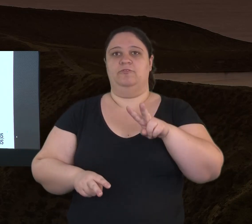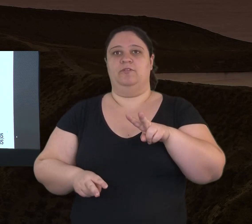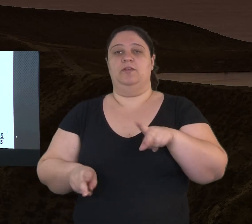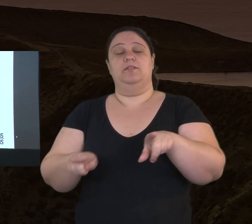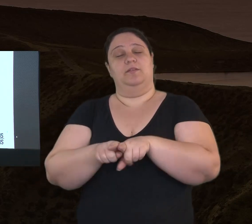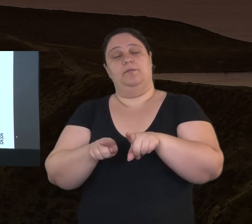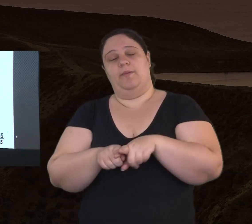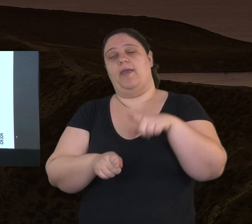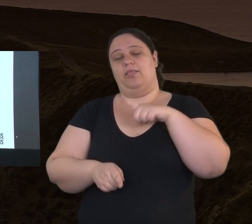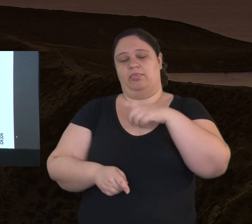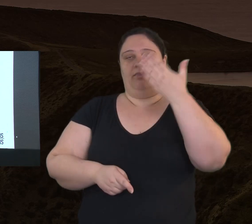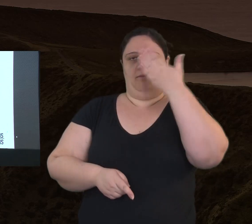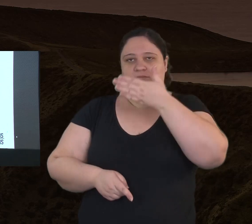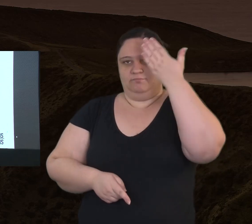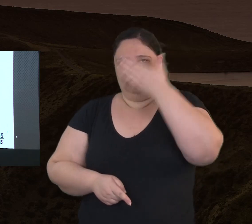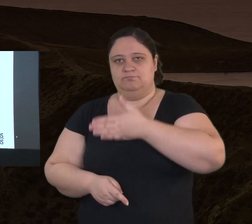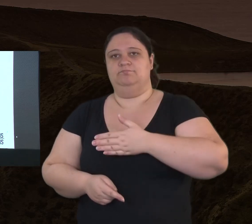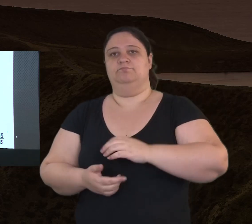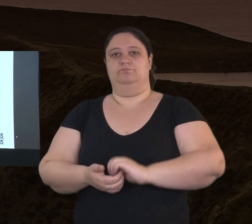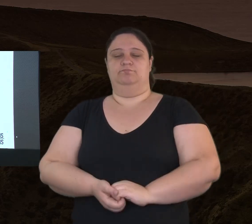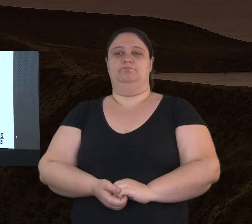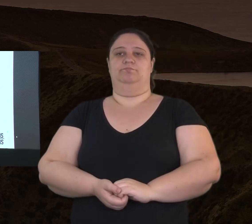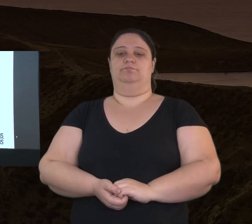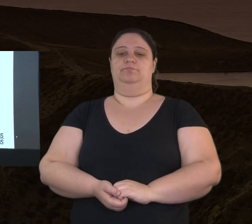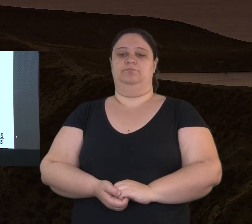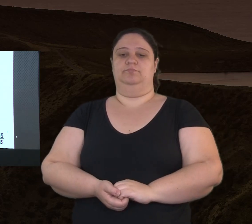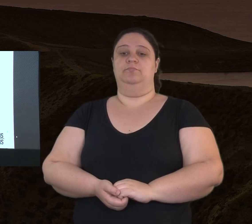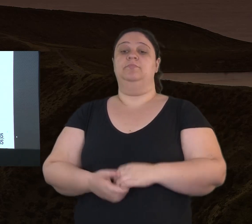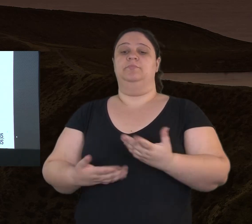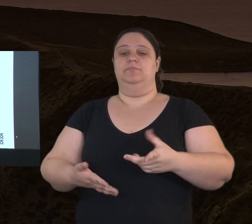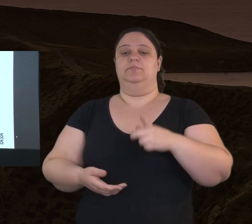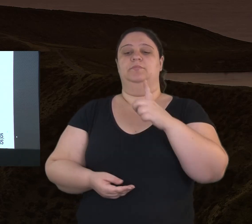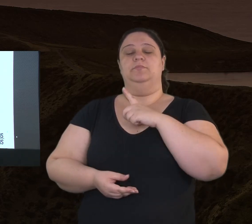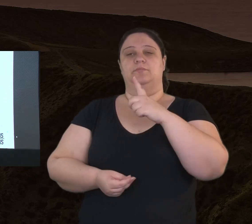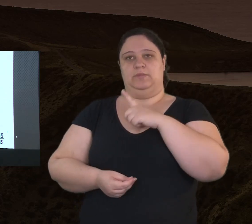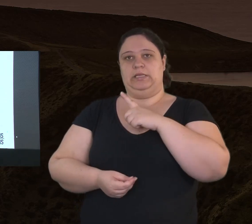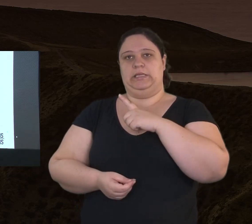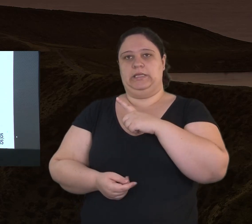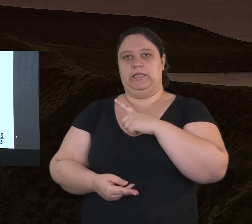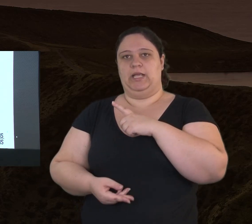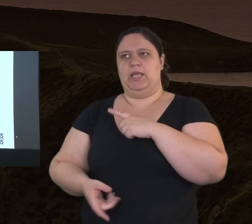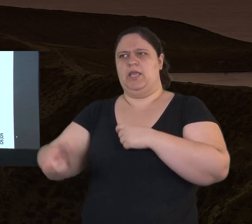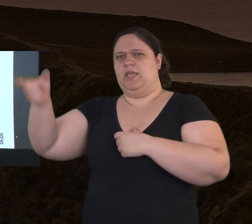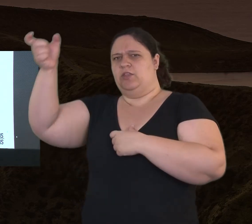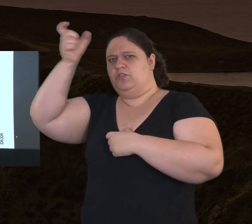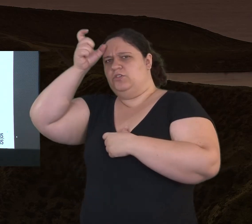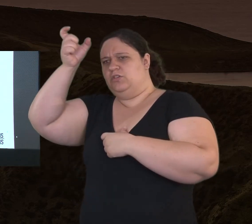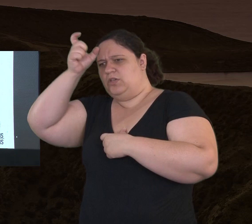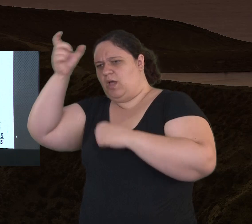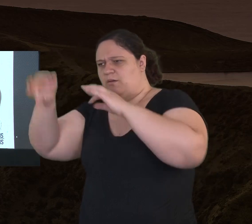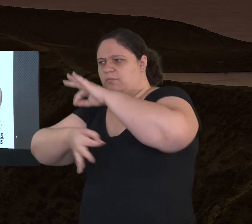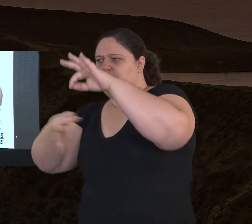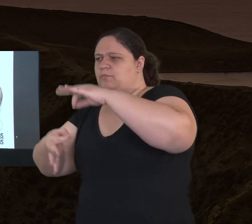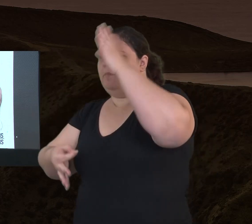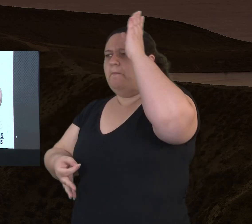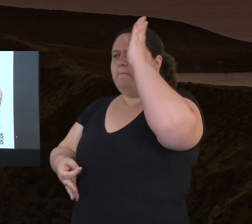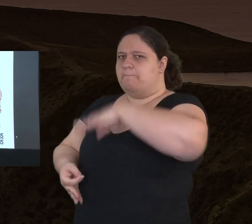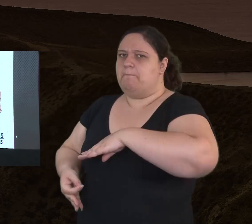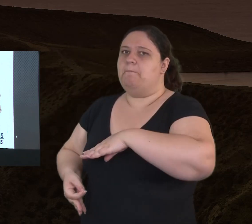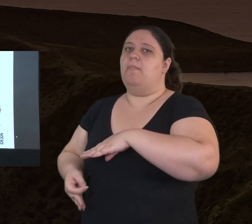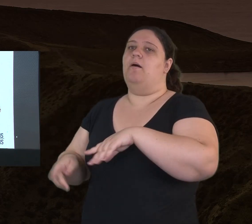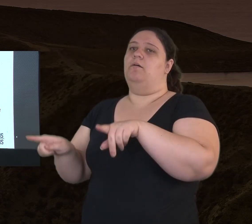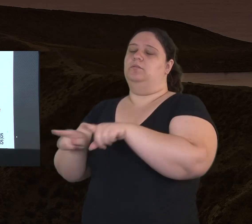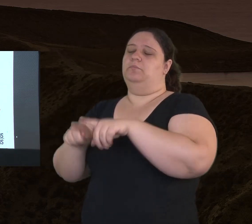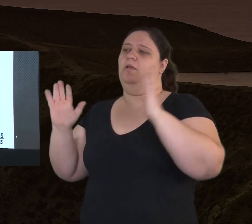coisas invisíveis. Então aqui estão, né, tanto os principados e potestades estão aqui lançados